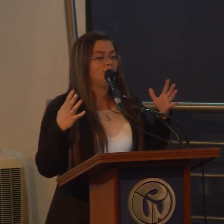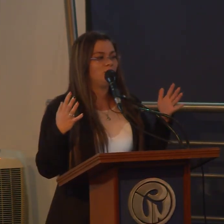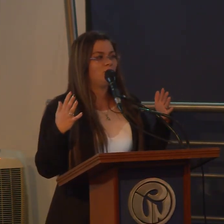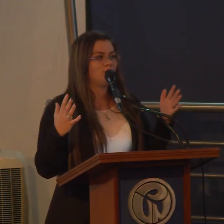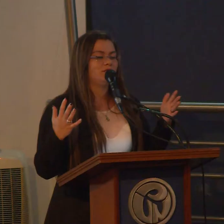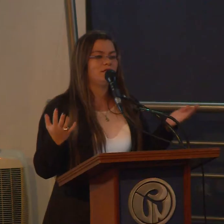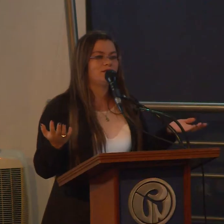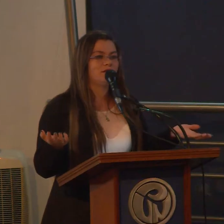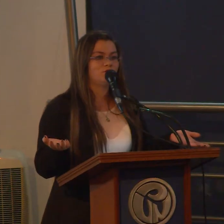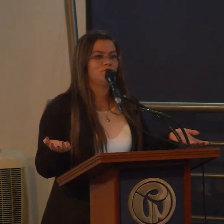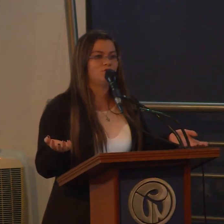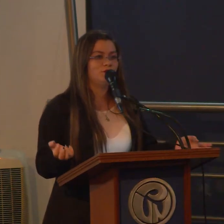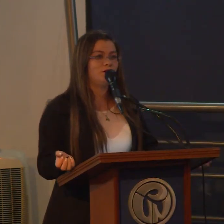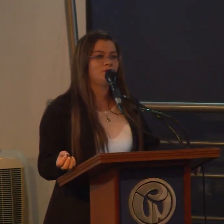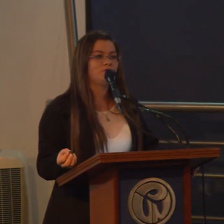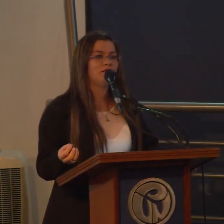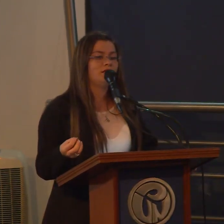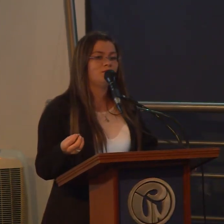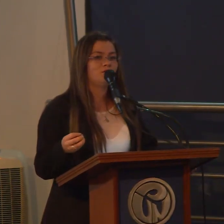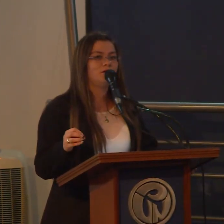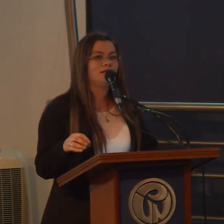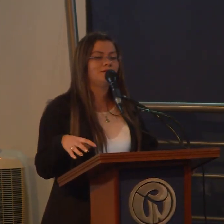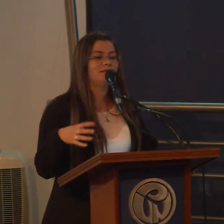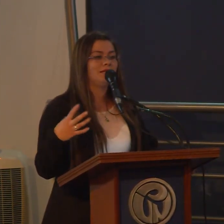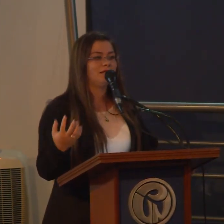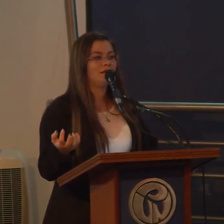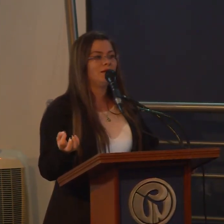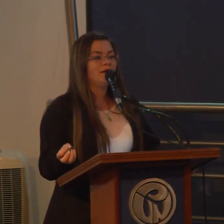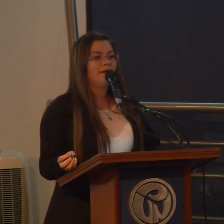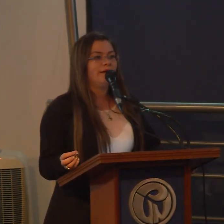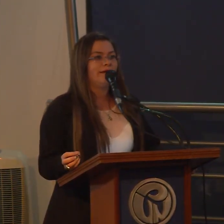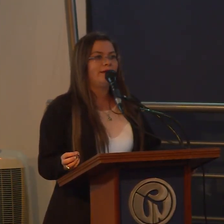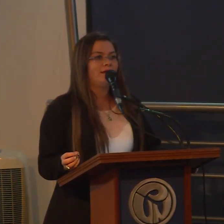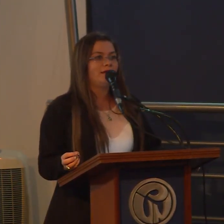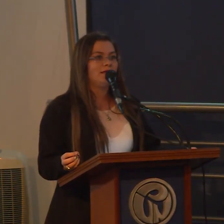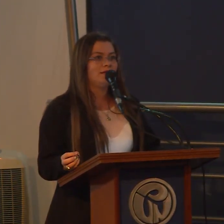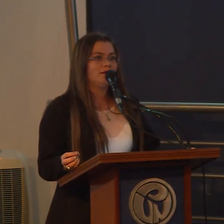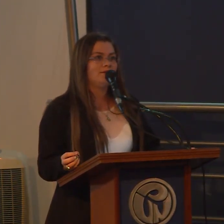dependiendo de todos los materiales que nosotros llevábamos, tenía la posibilidad de elegir,